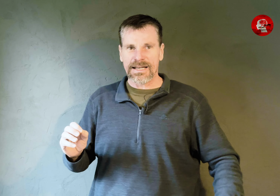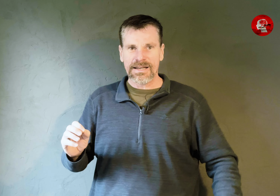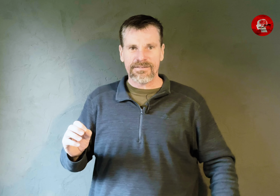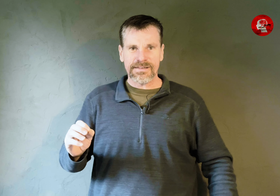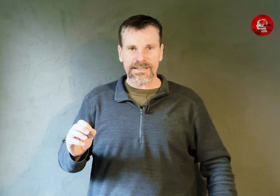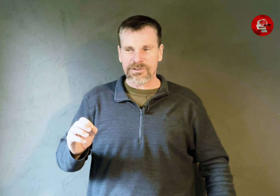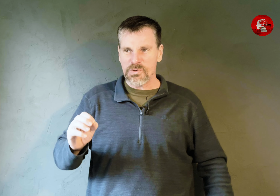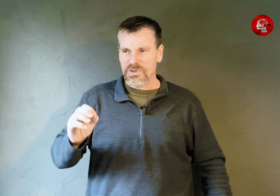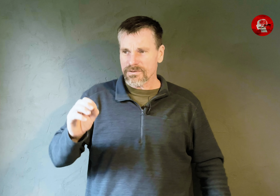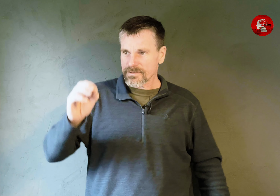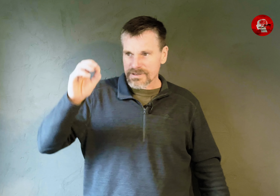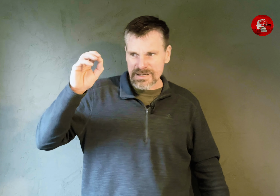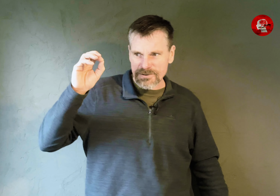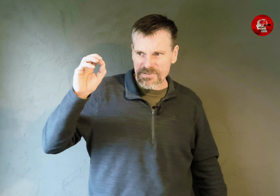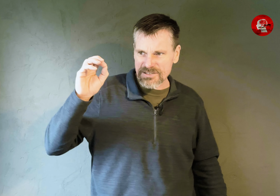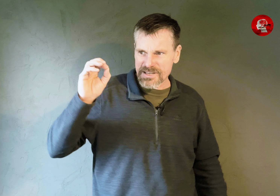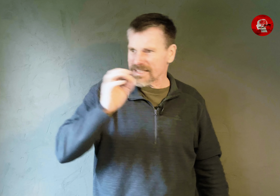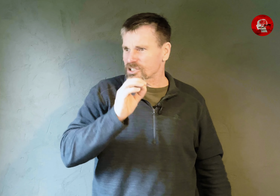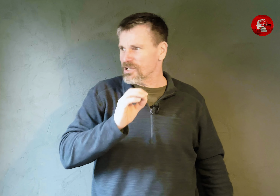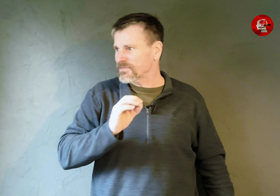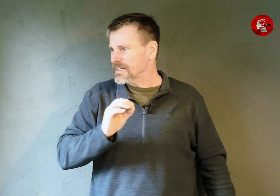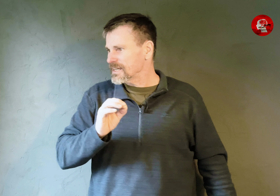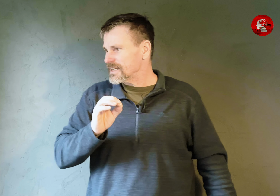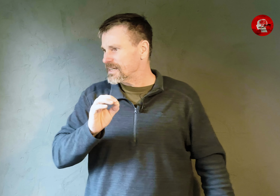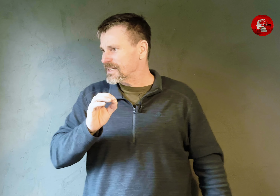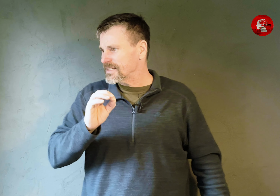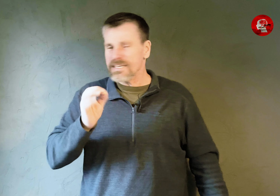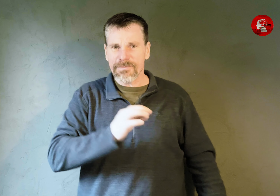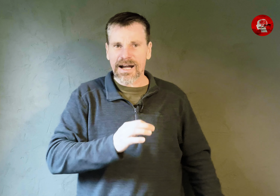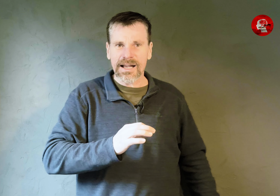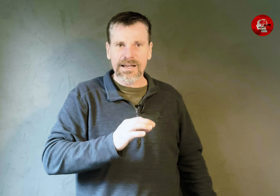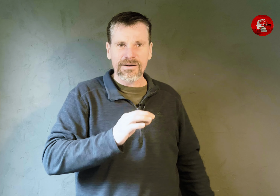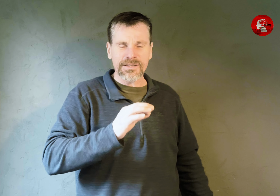wer tut als ob wir so einen kantenschliff nicht machen und das